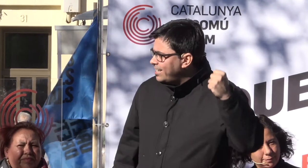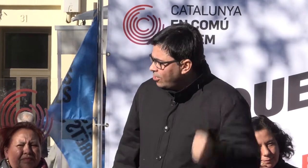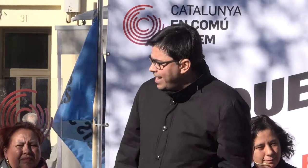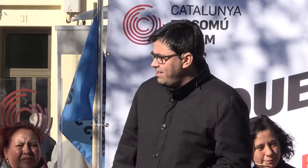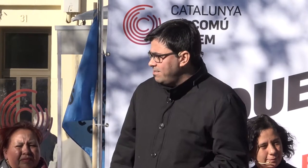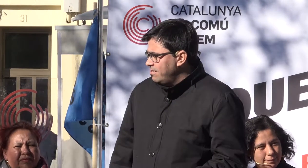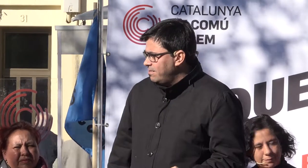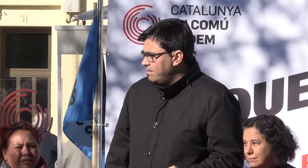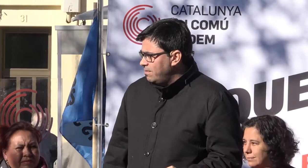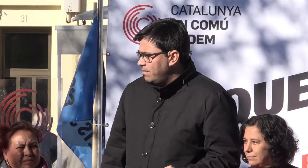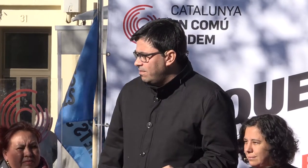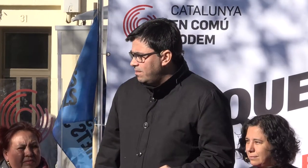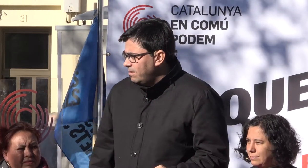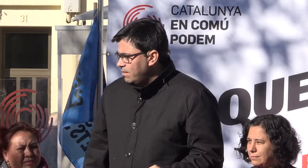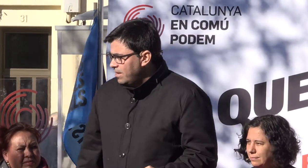internacional